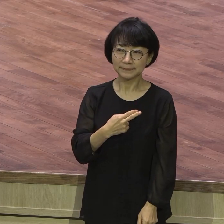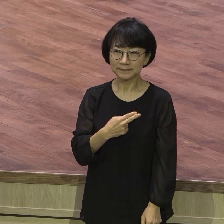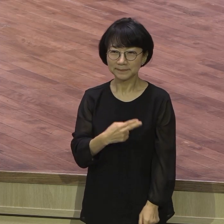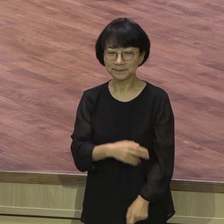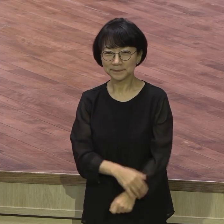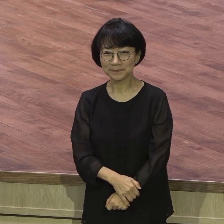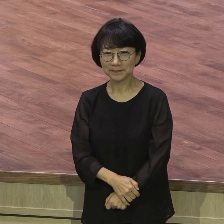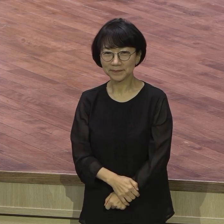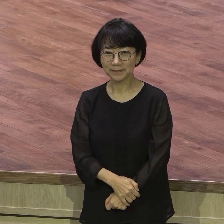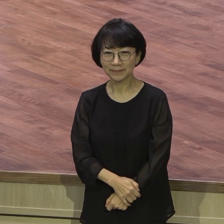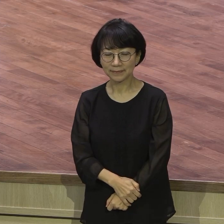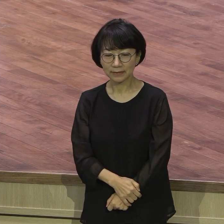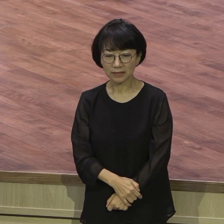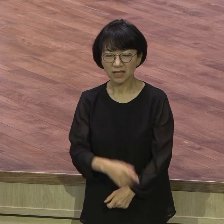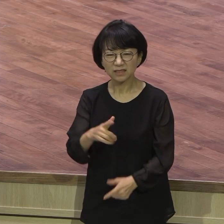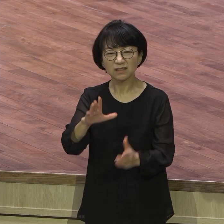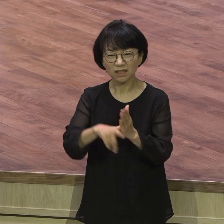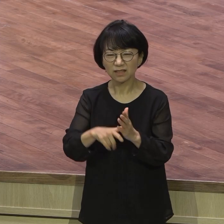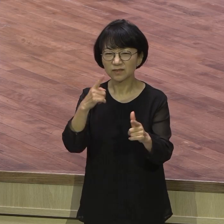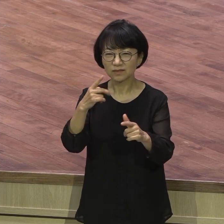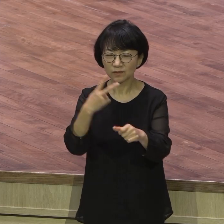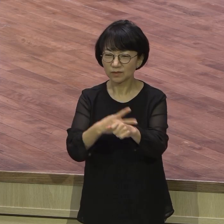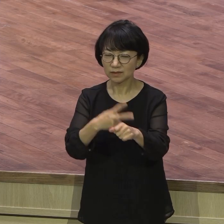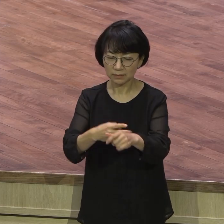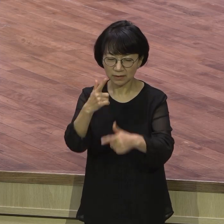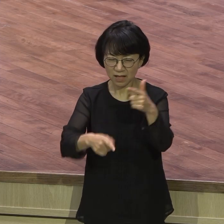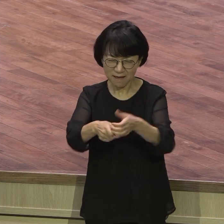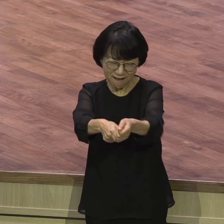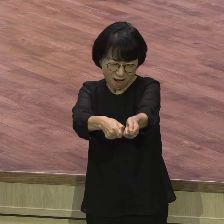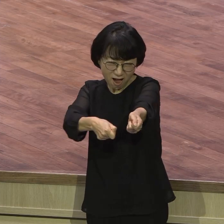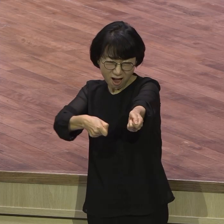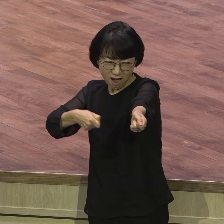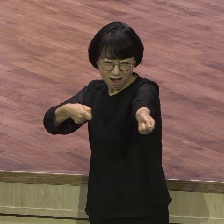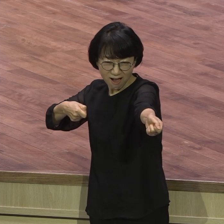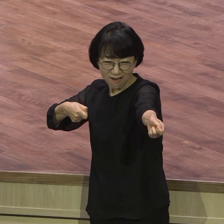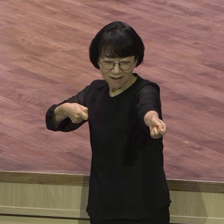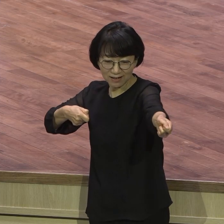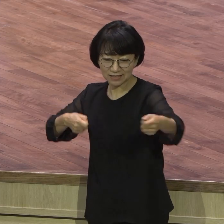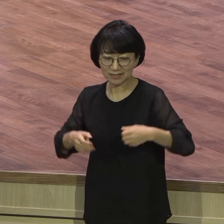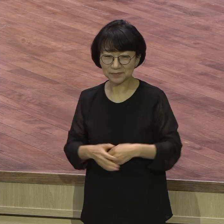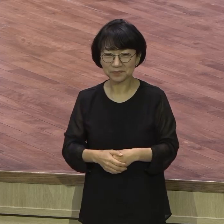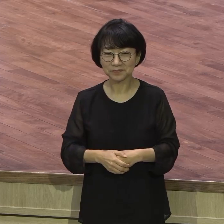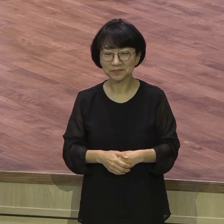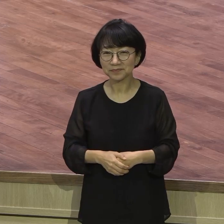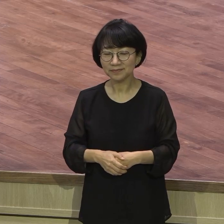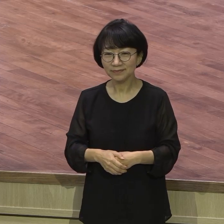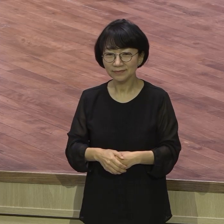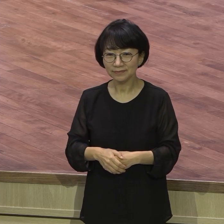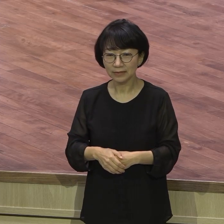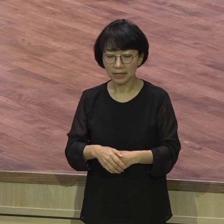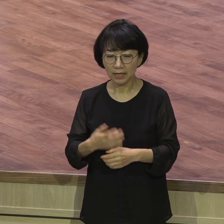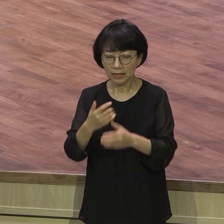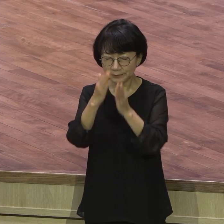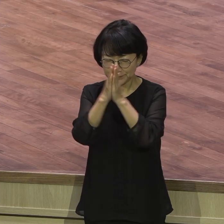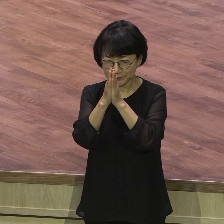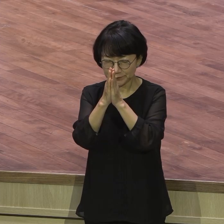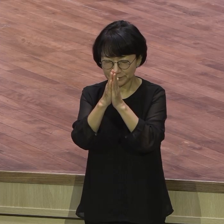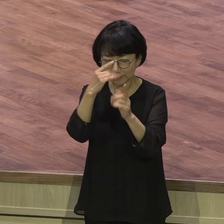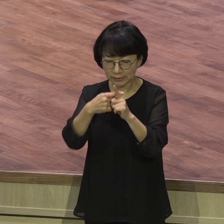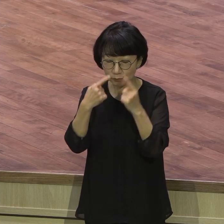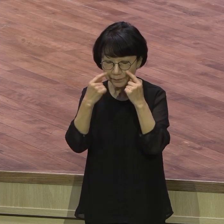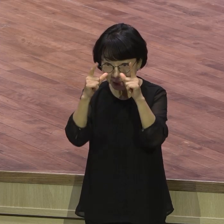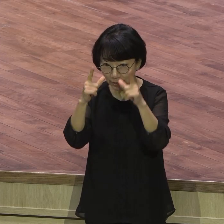그때는 선생님이 긴 짝대기가지고요 마루다 마루잖아요. 어릴 때 기도하다 눈을 떴는데 장난치면